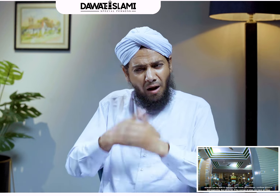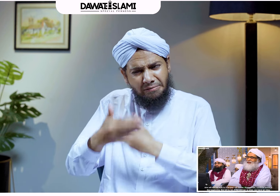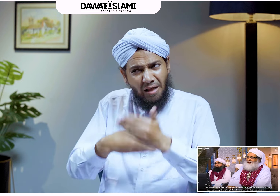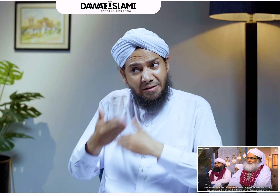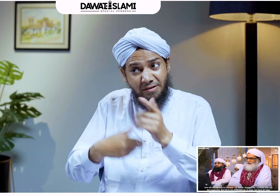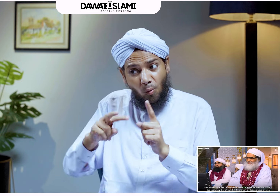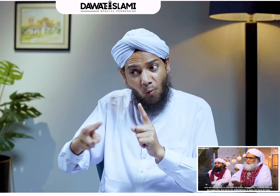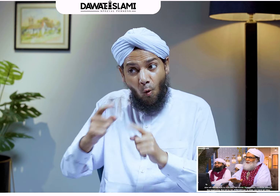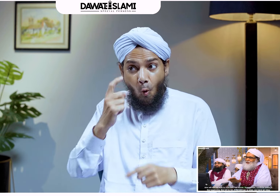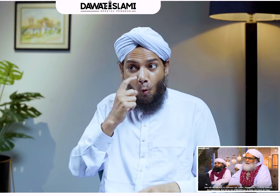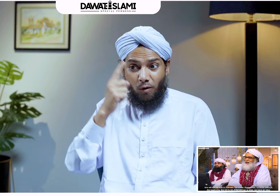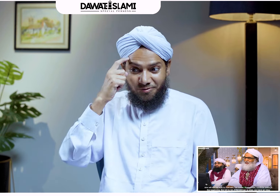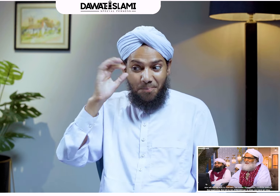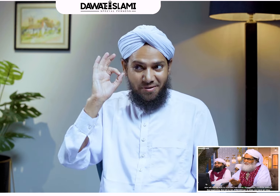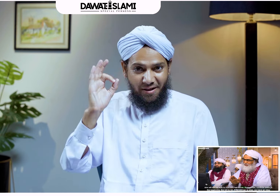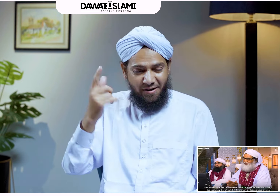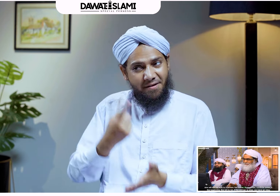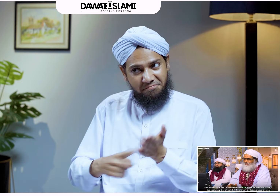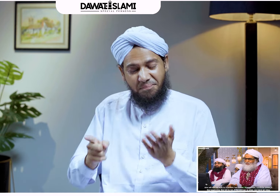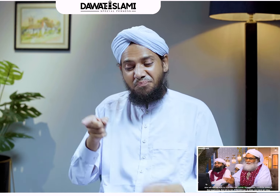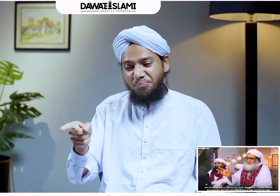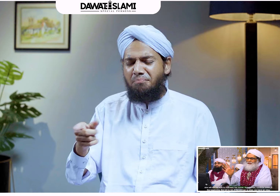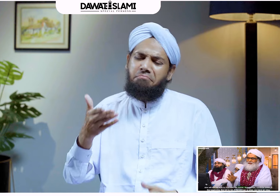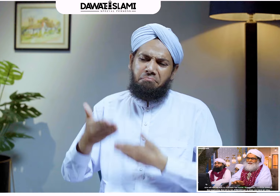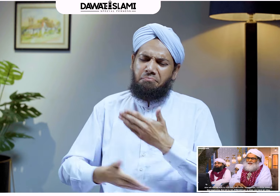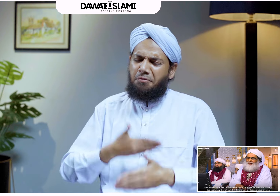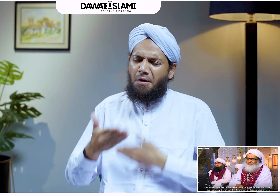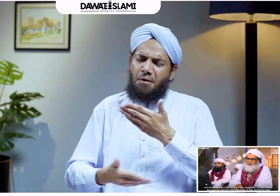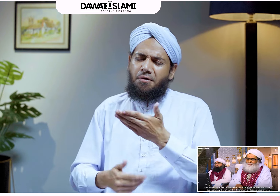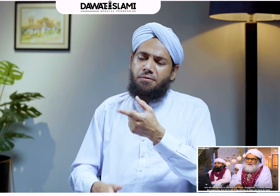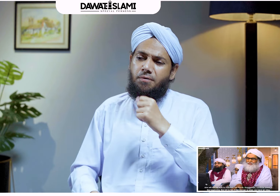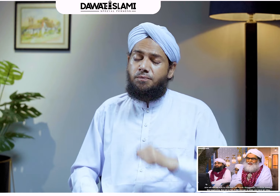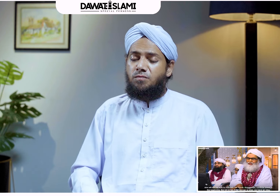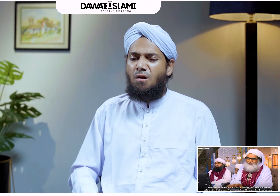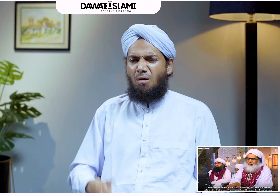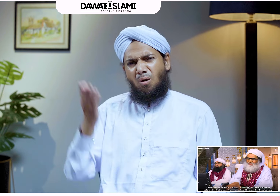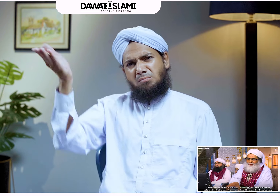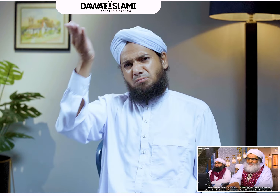آہستہ اگر عورت سمجھدار ہے تو ہم نے تو جو ایک ہے اندازہ, مطلب کہ بعض ایسے